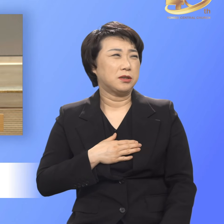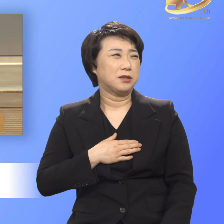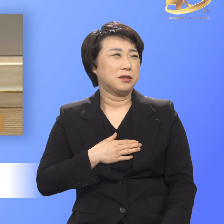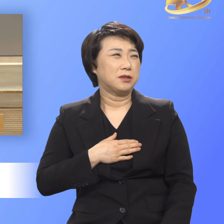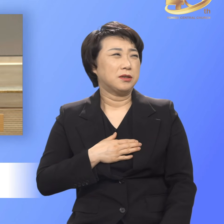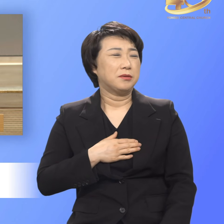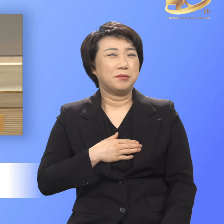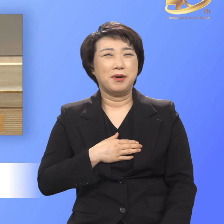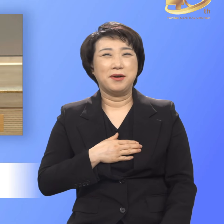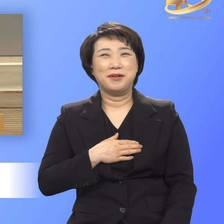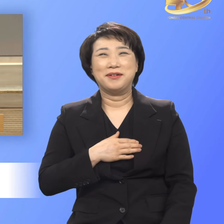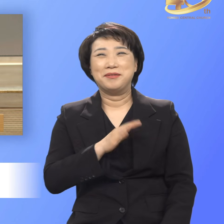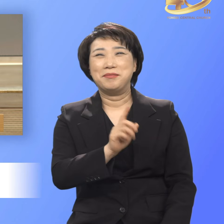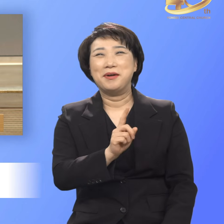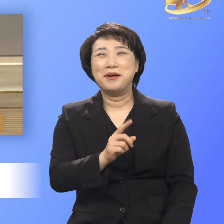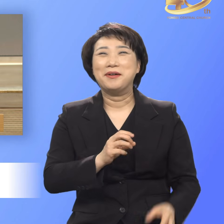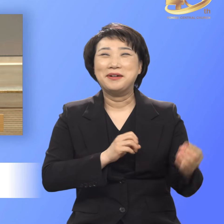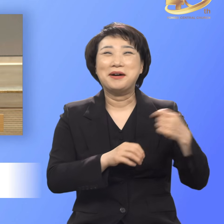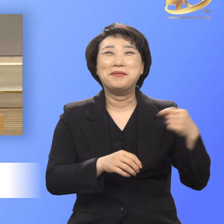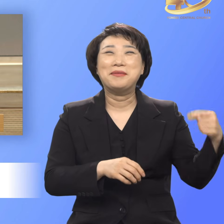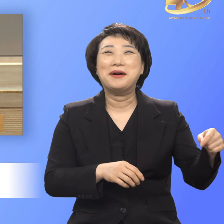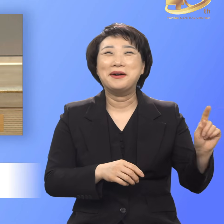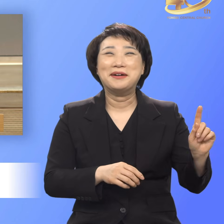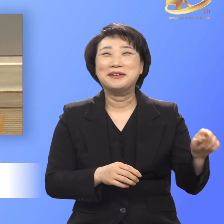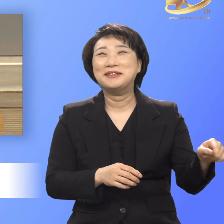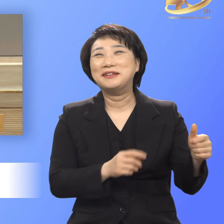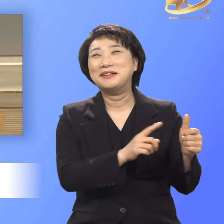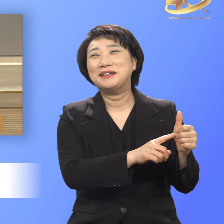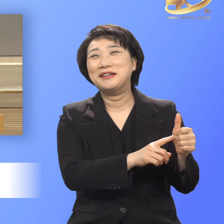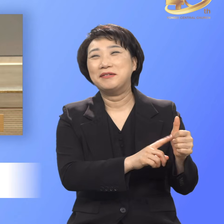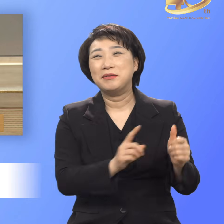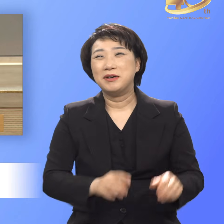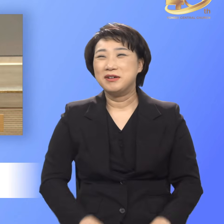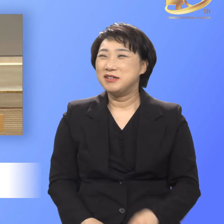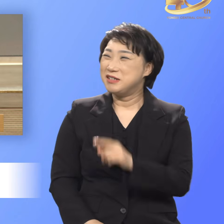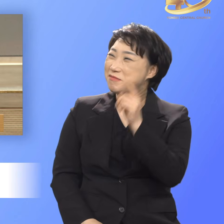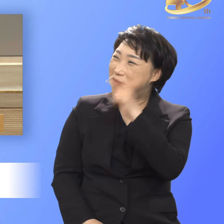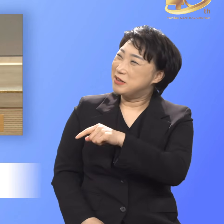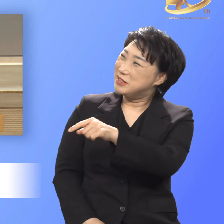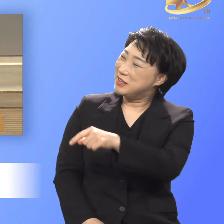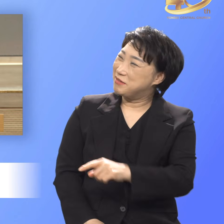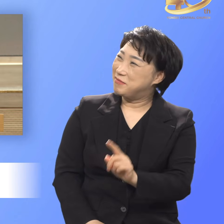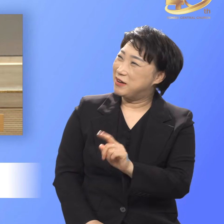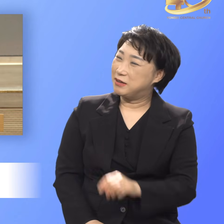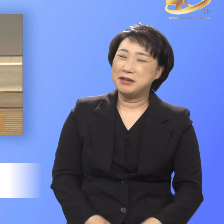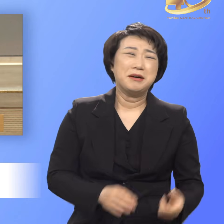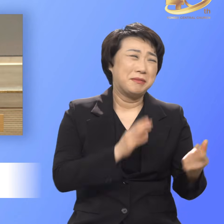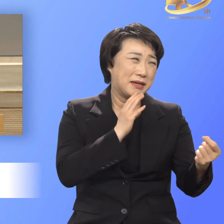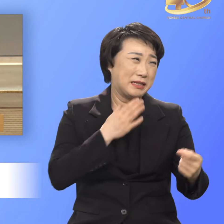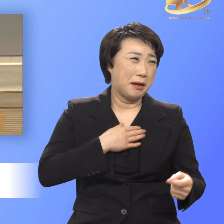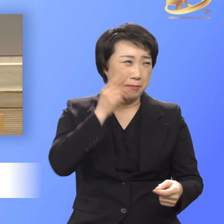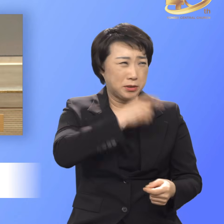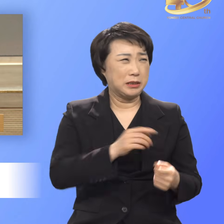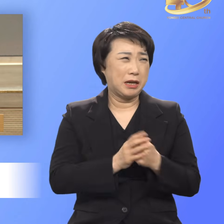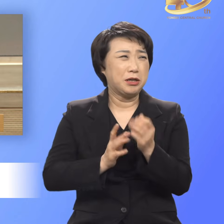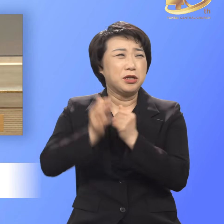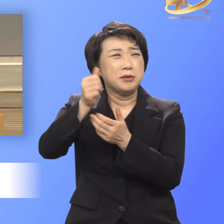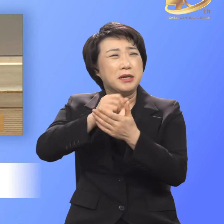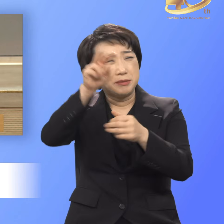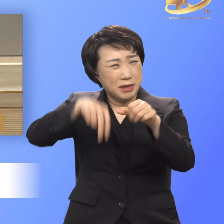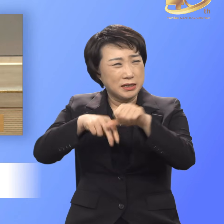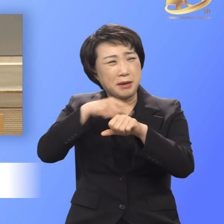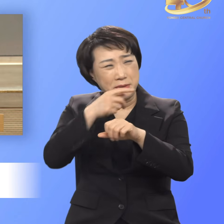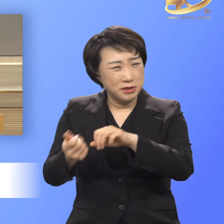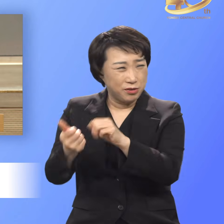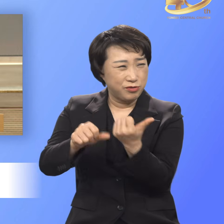써? 그럼 뭐라고 하냐 생각해봐. 이런 못된 년봐. 맞아, 내가 못됐기 때문에 예수님이 피 흘려